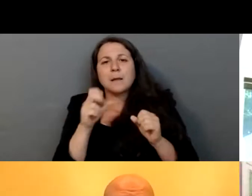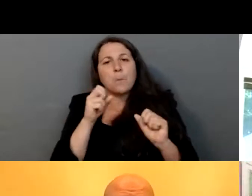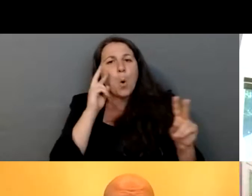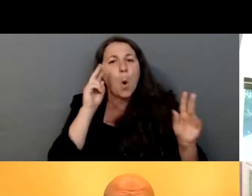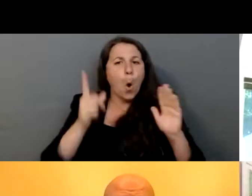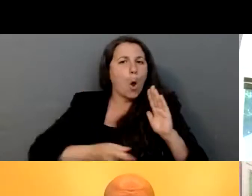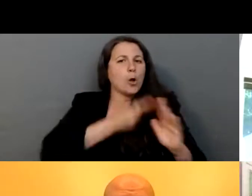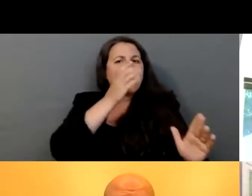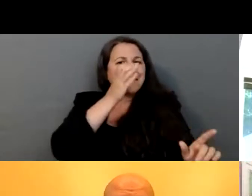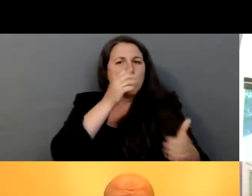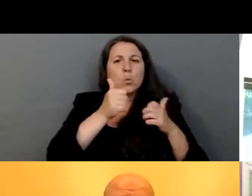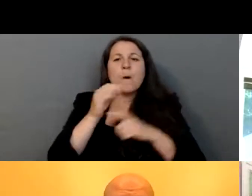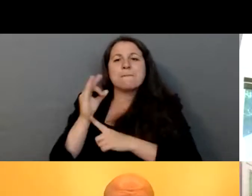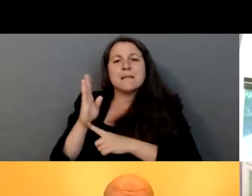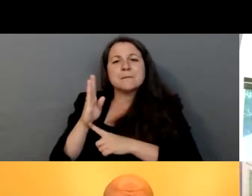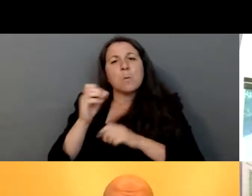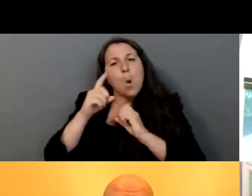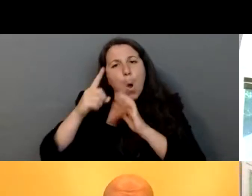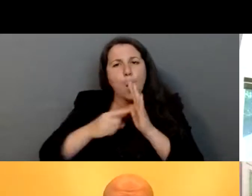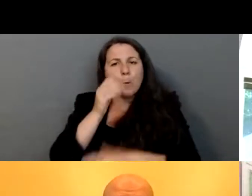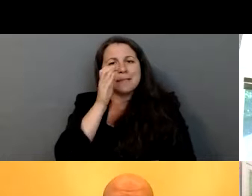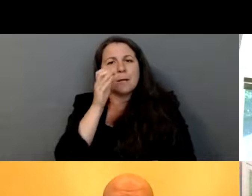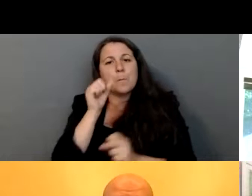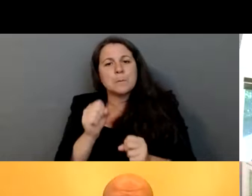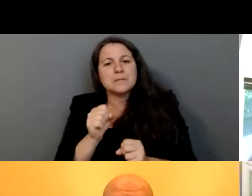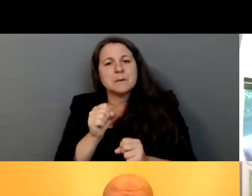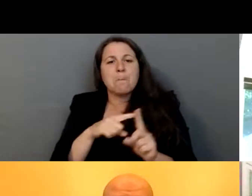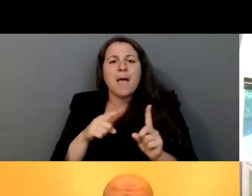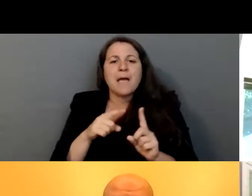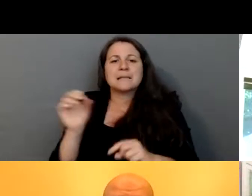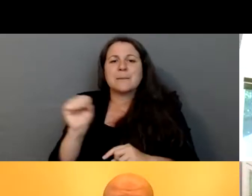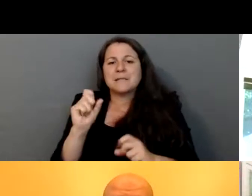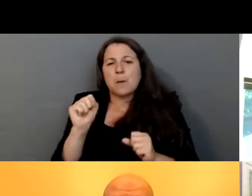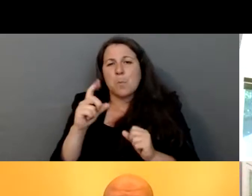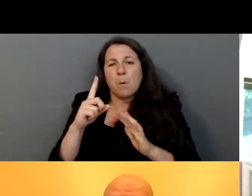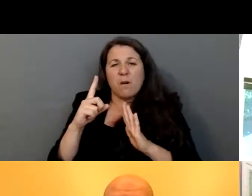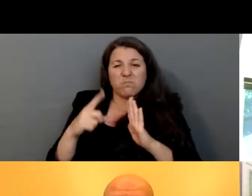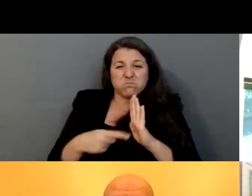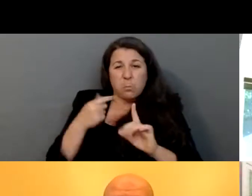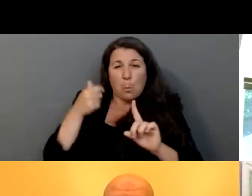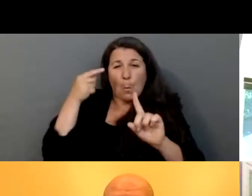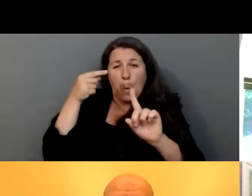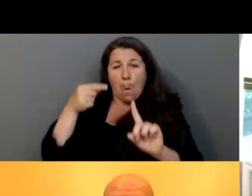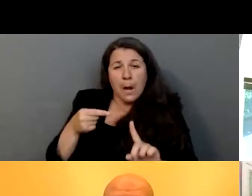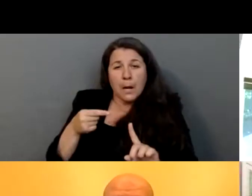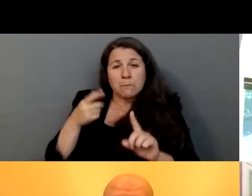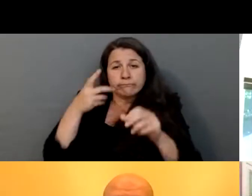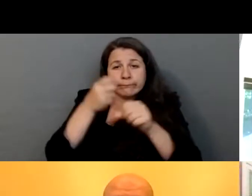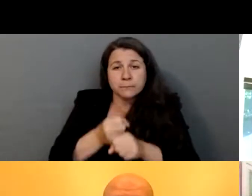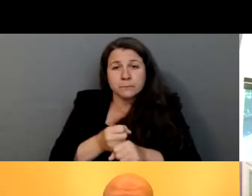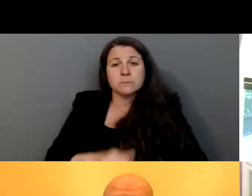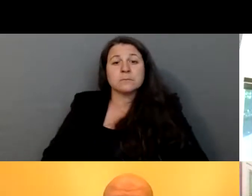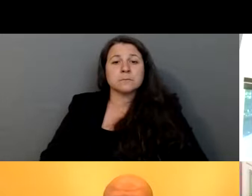dire les éléments les plus importants de cette présentation, puis ensuite on pourra accueillir d'autres